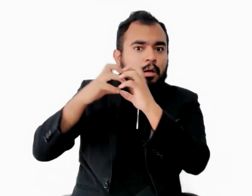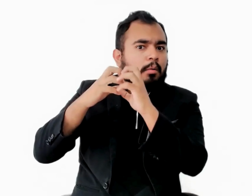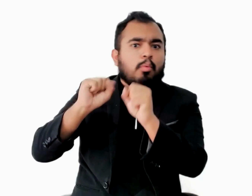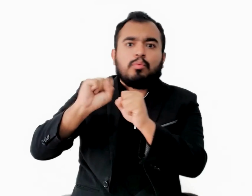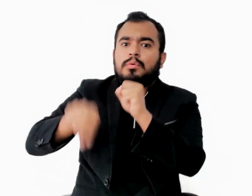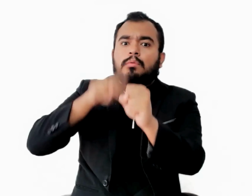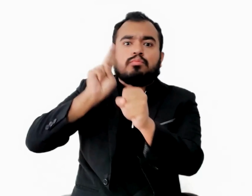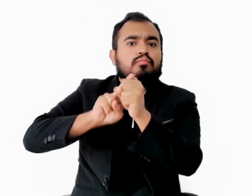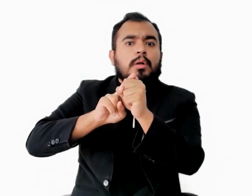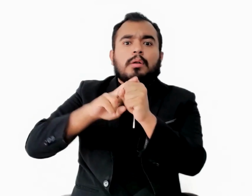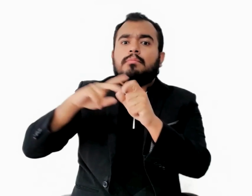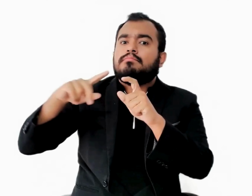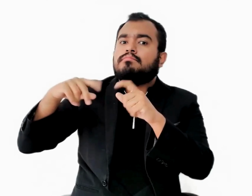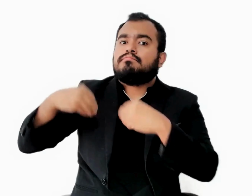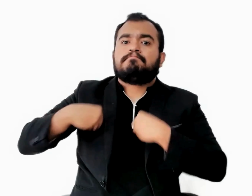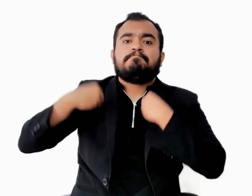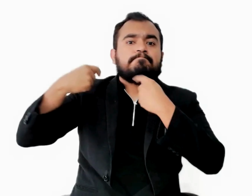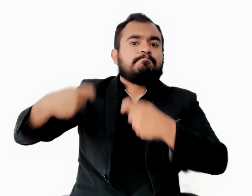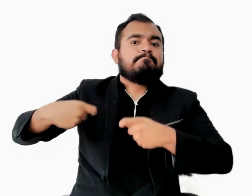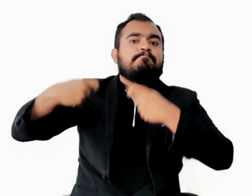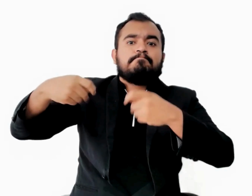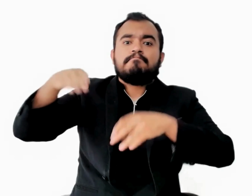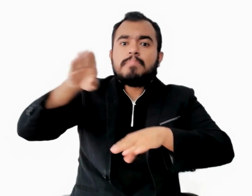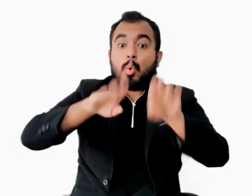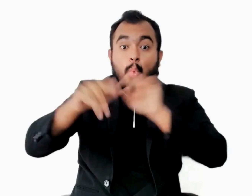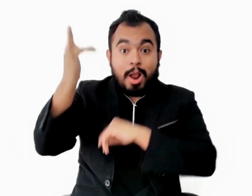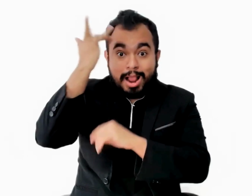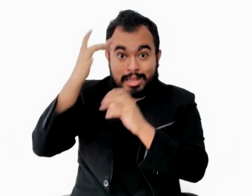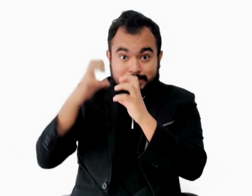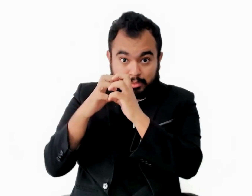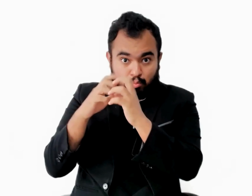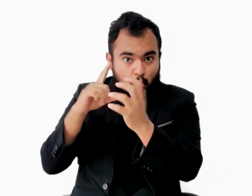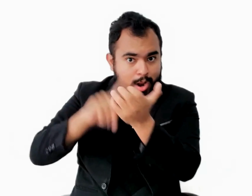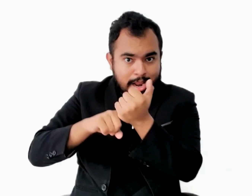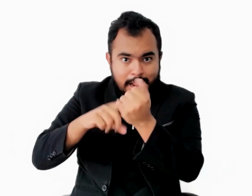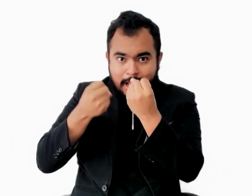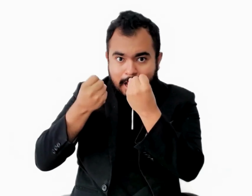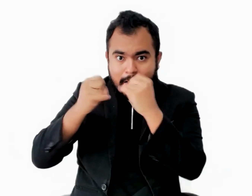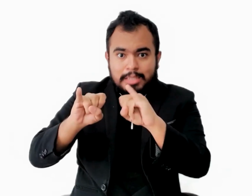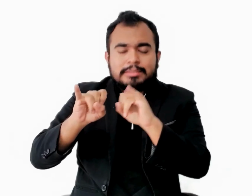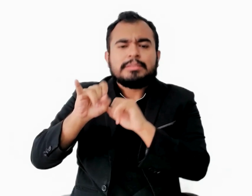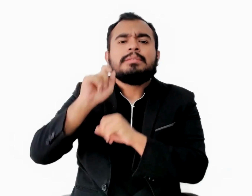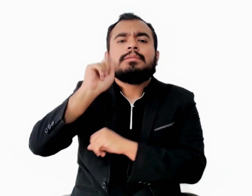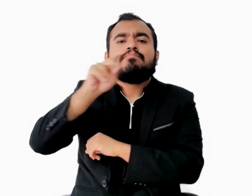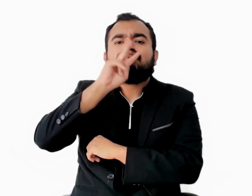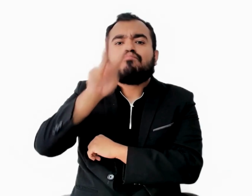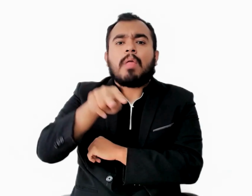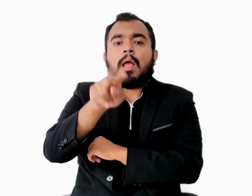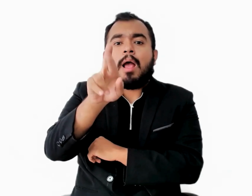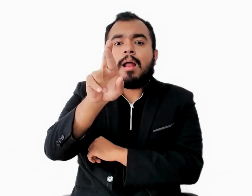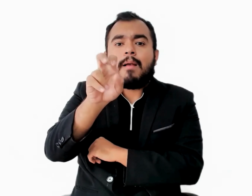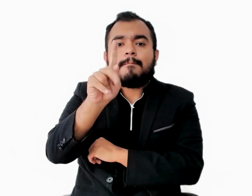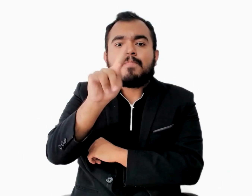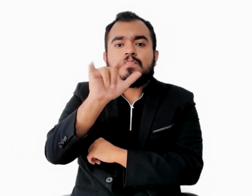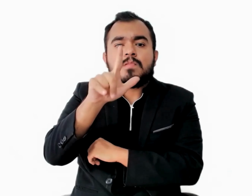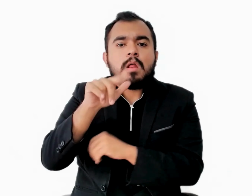es algo biológico. O sea, nuestro cerebro inició siendo un cerebro de un reptil en evolución ha ido evolucionando,